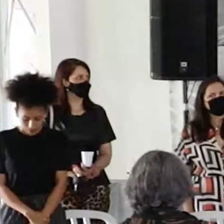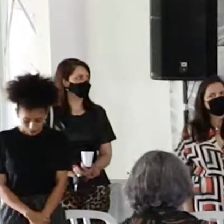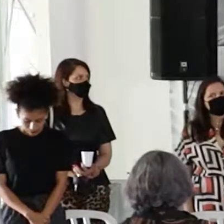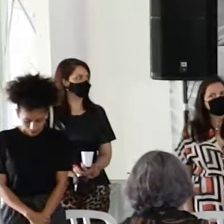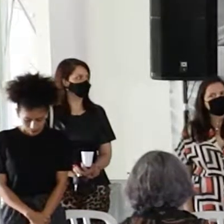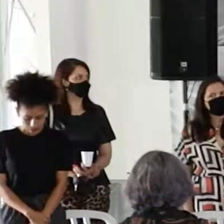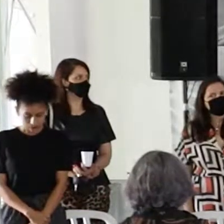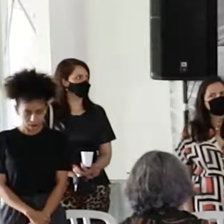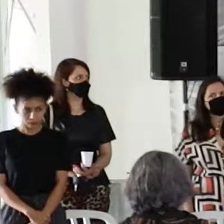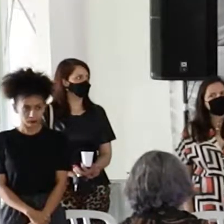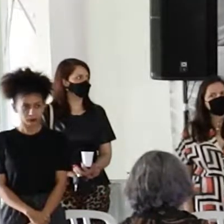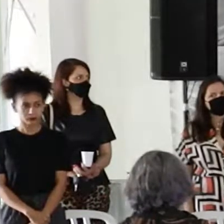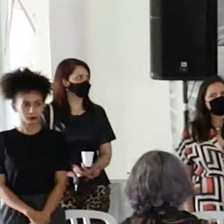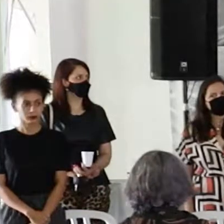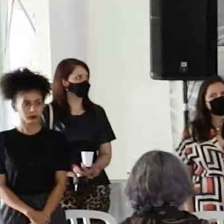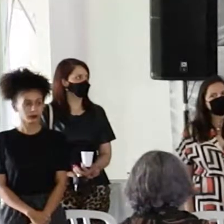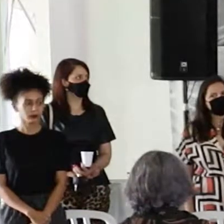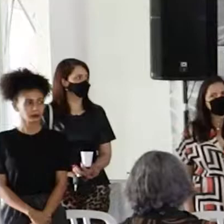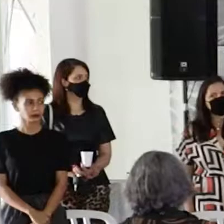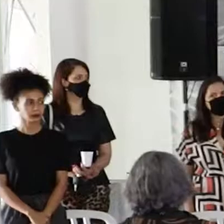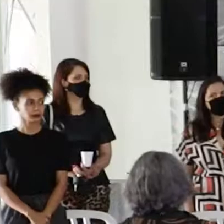familiares e amigos